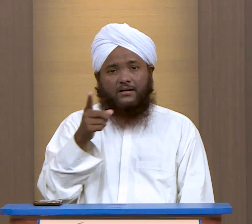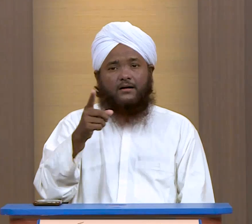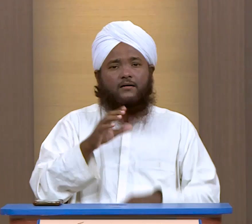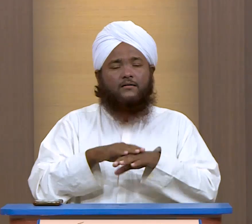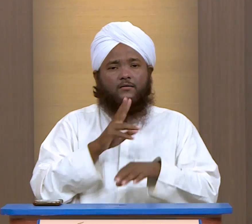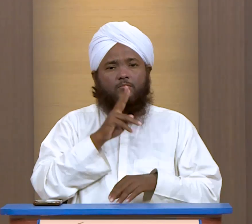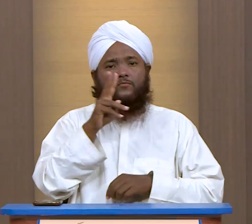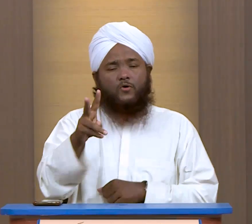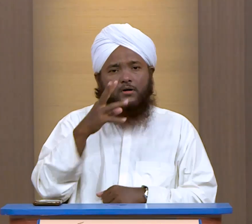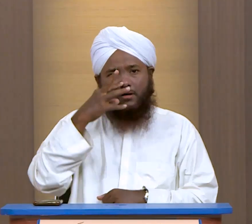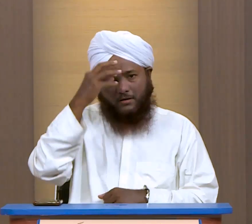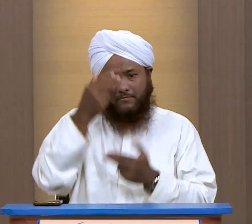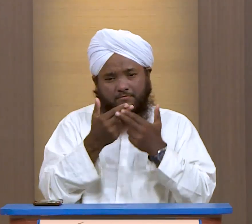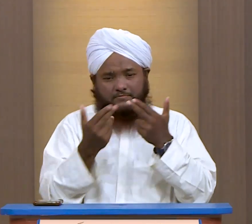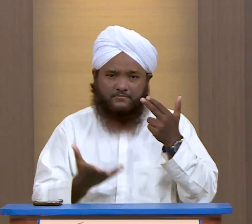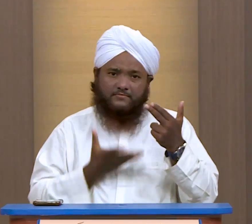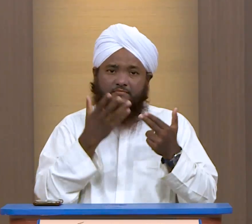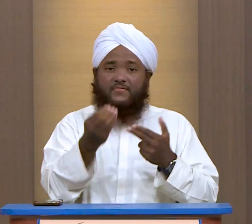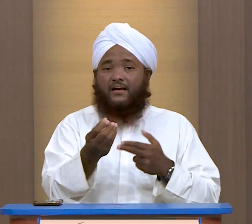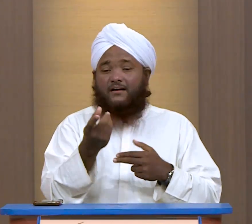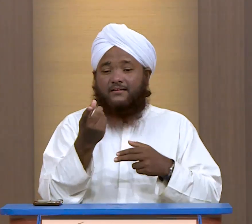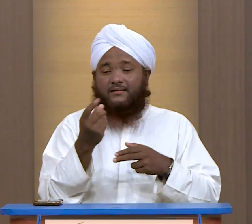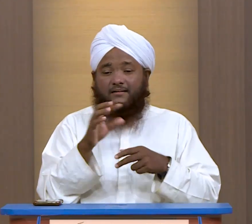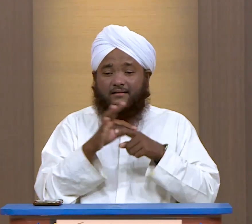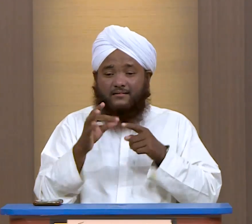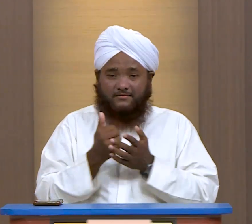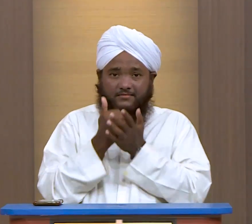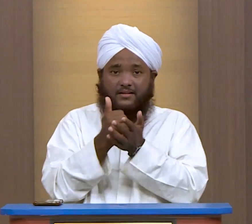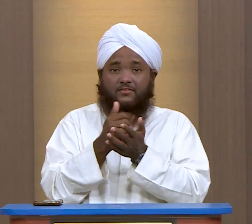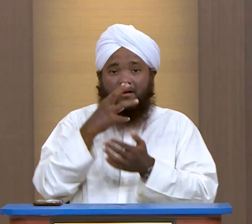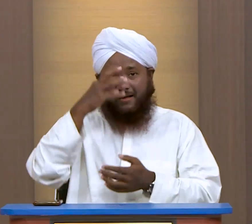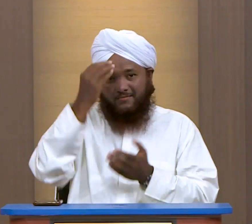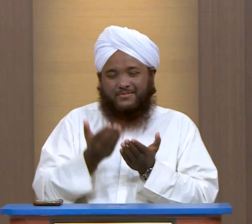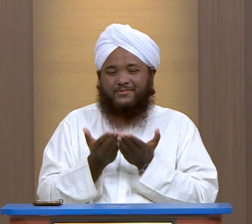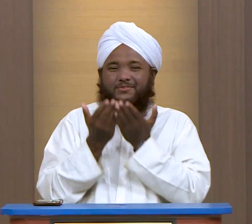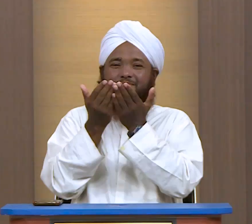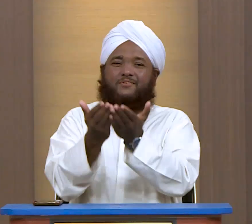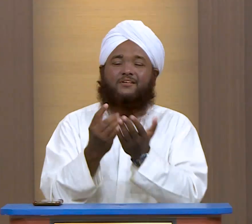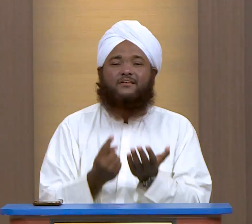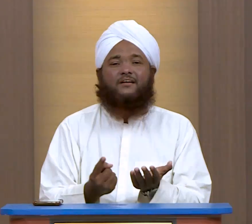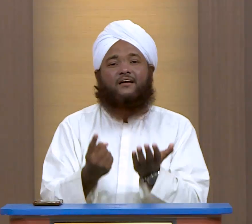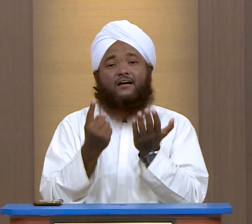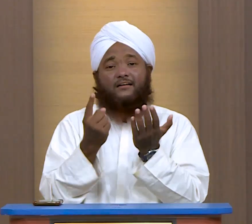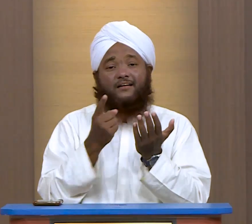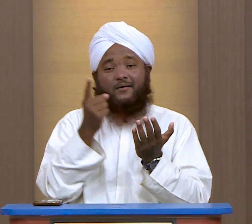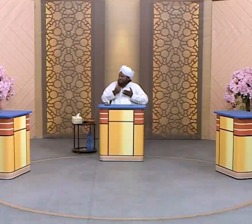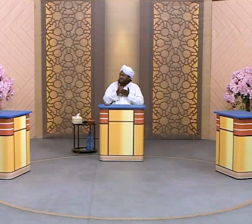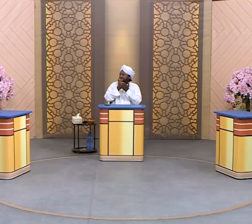میں نے سارا ماجرا عرض کیا تو انہوں نے ہاتھ اٹھا کر دعا کی، اے اللہ، میں اس سے راضی ہوں، تو بھی اس